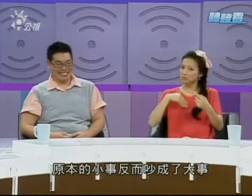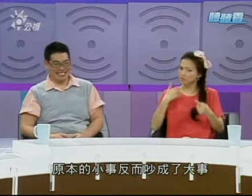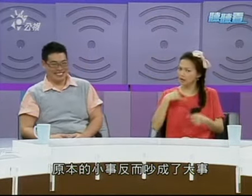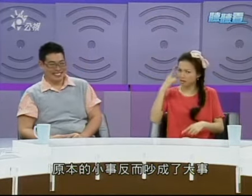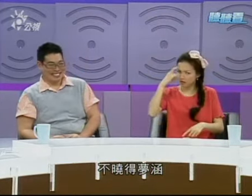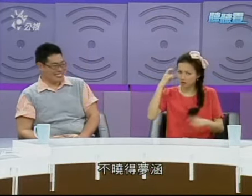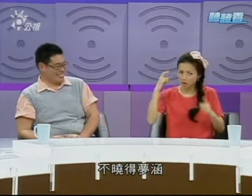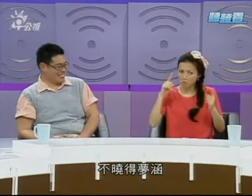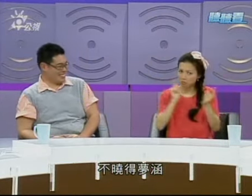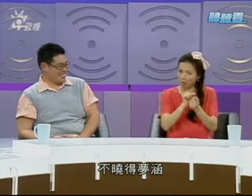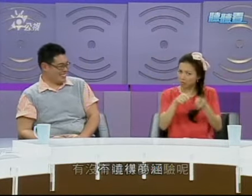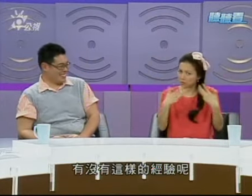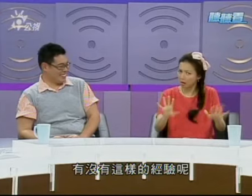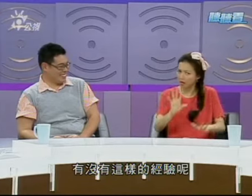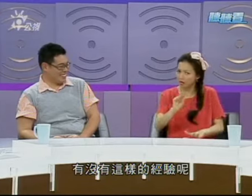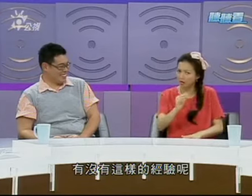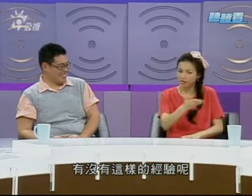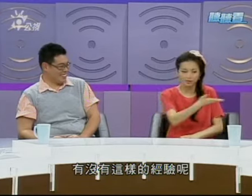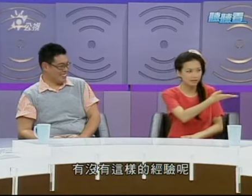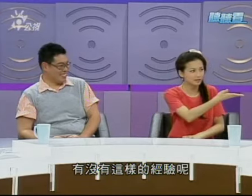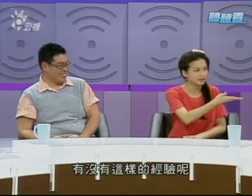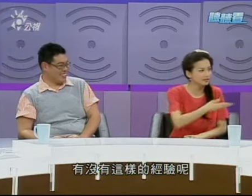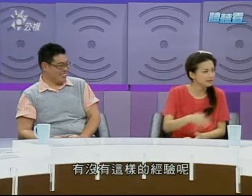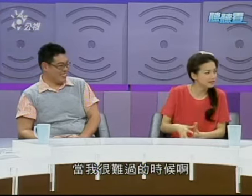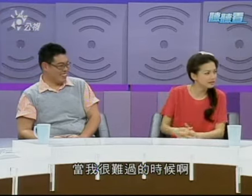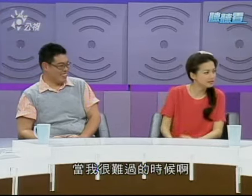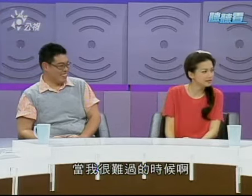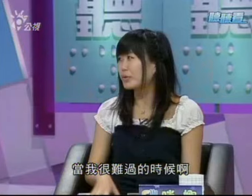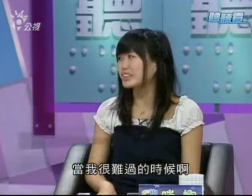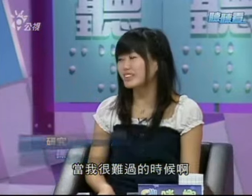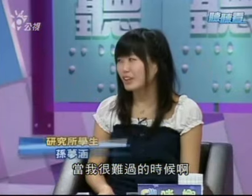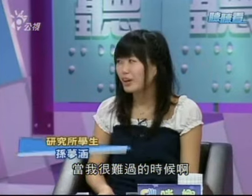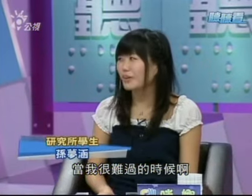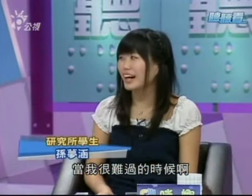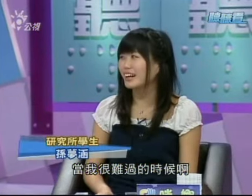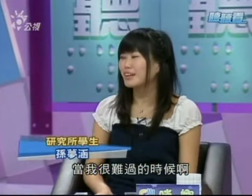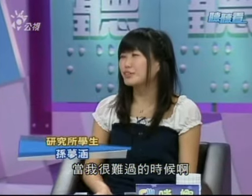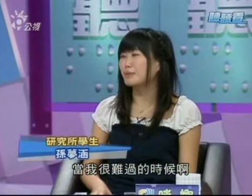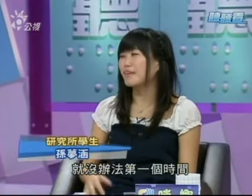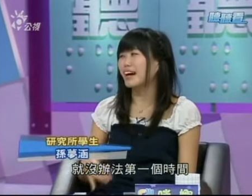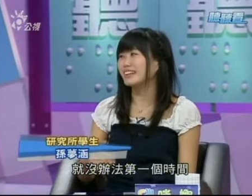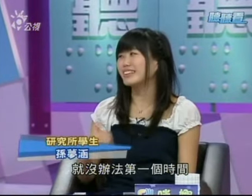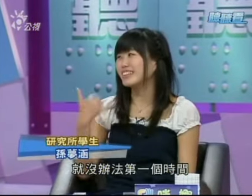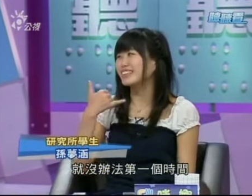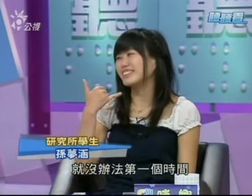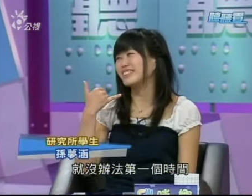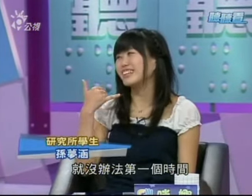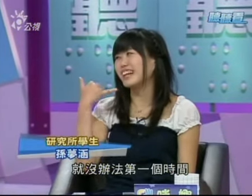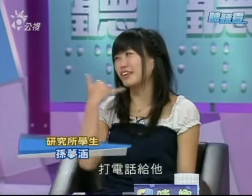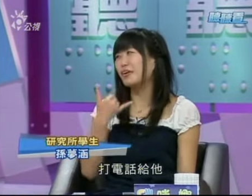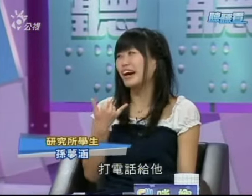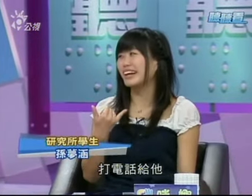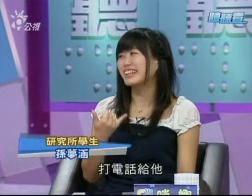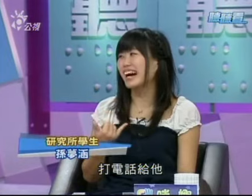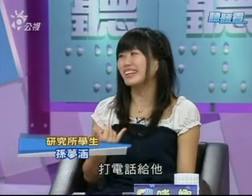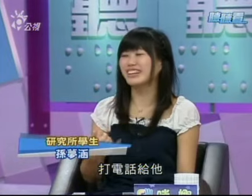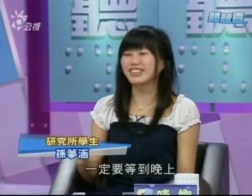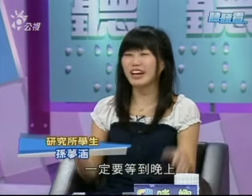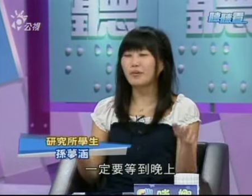不晓得孟涵有没有这样的经验呢当我很难过的时候就没办法第一个时间打电话给他一定要等到